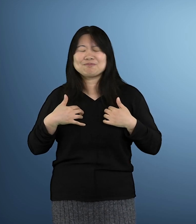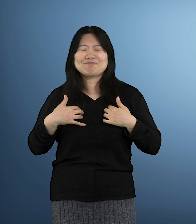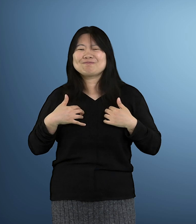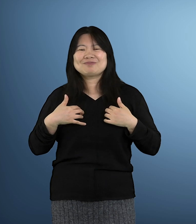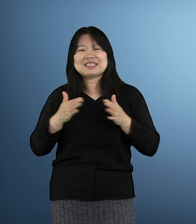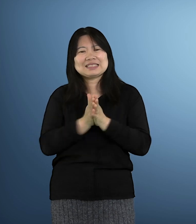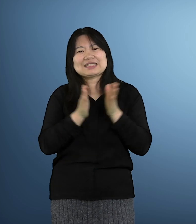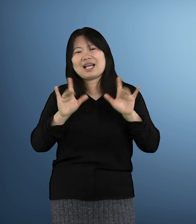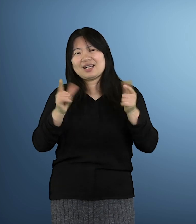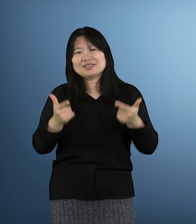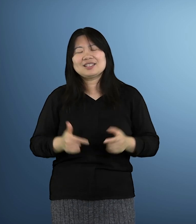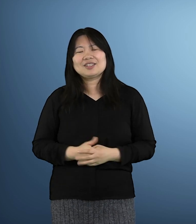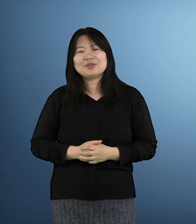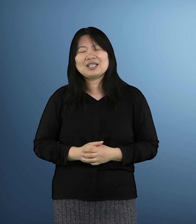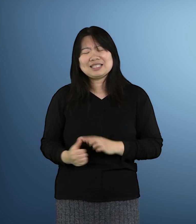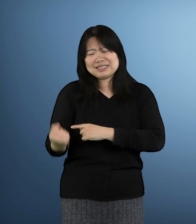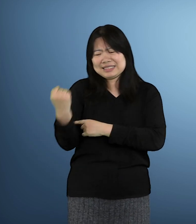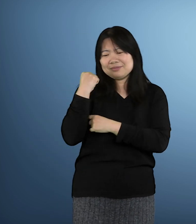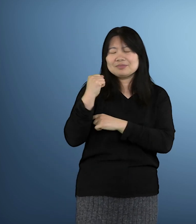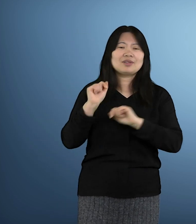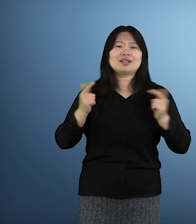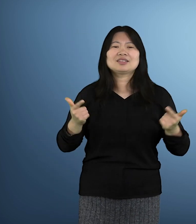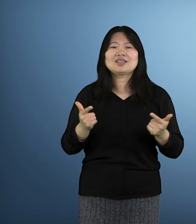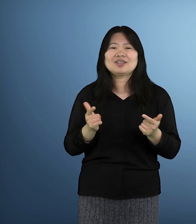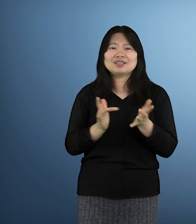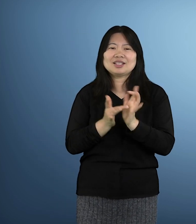아니에요. 그리스도가 우리 안에